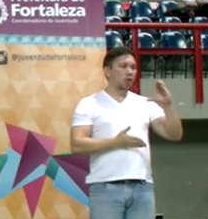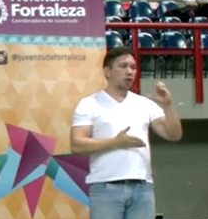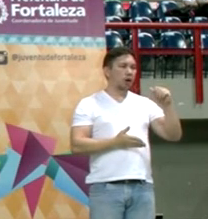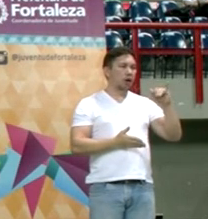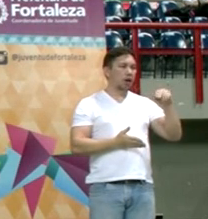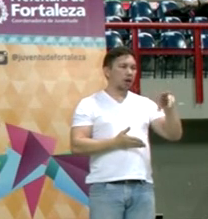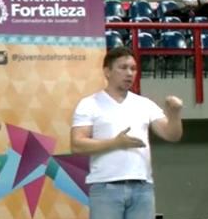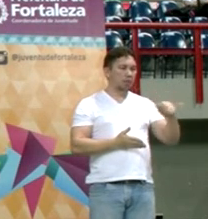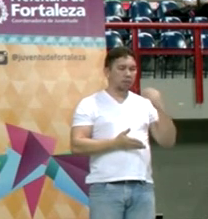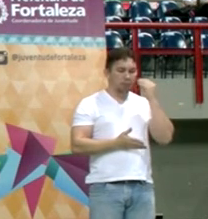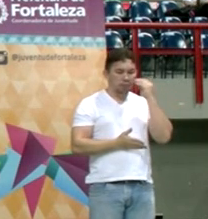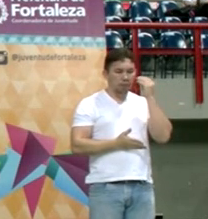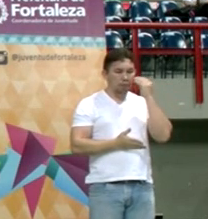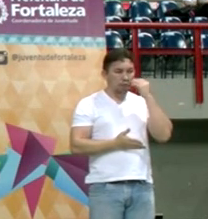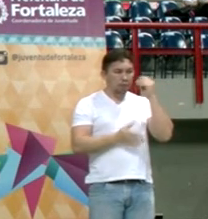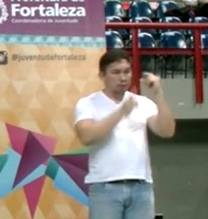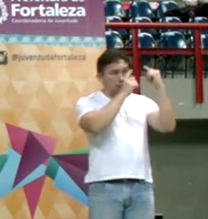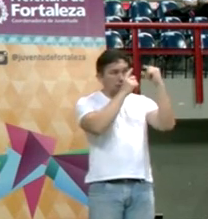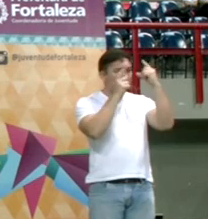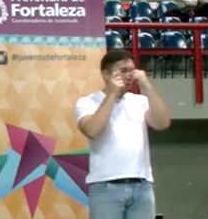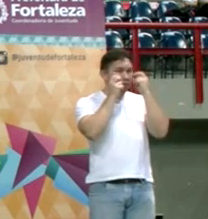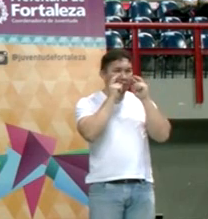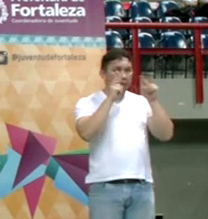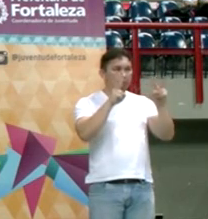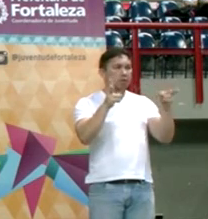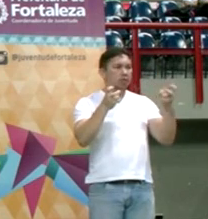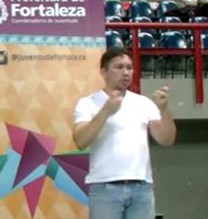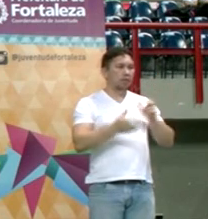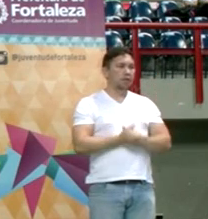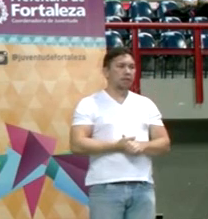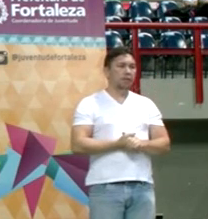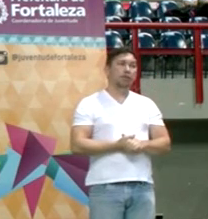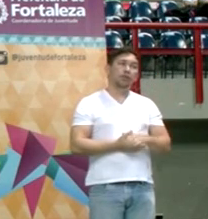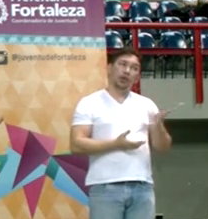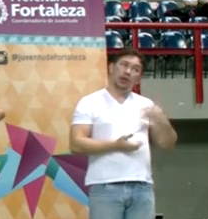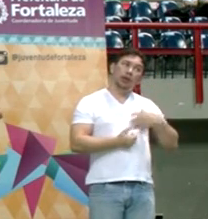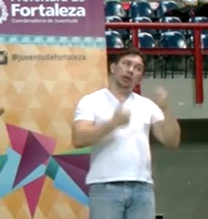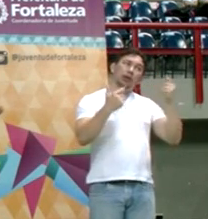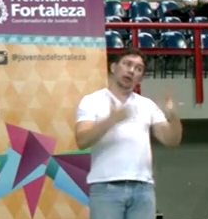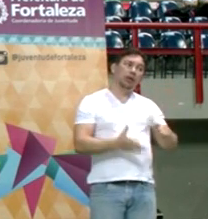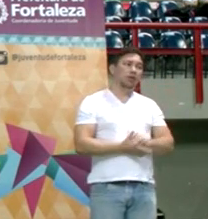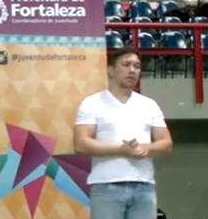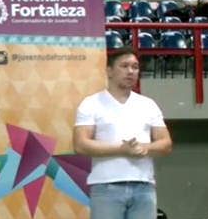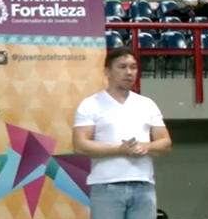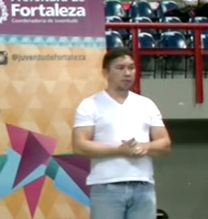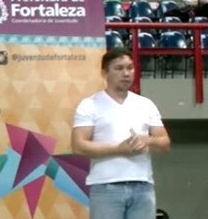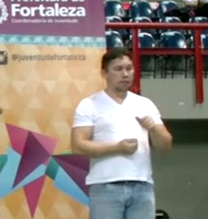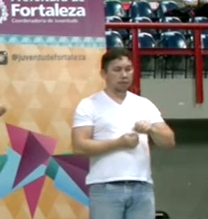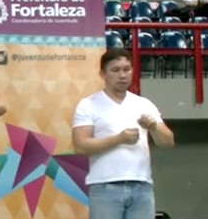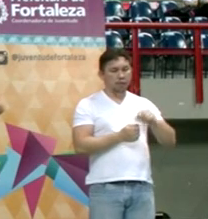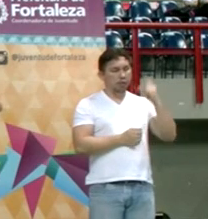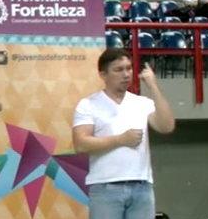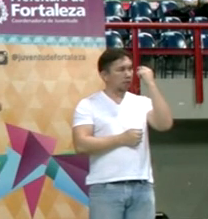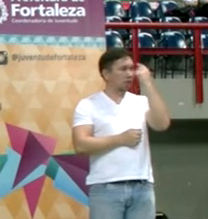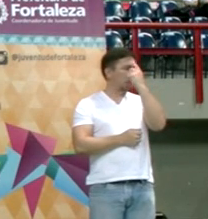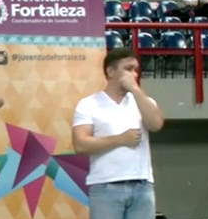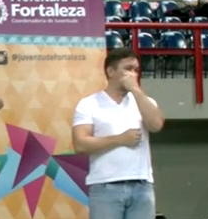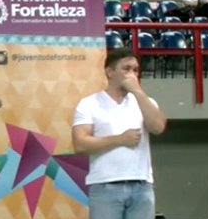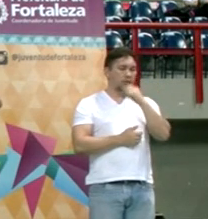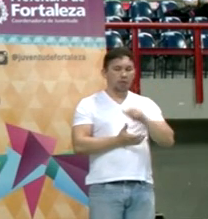tá? Experimental, porque era a única coisa que fazia ele enxergar. Dizem que isso fazia com que ele tivesse